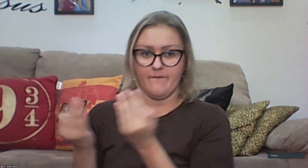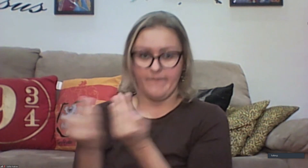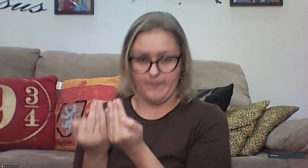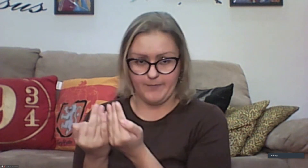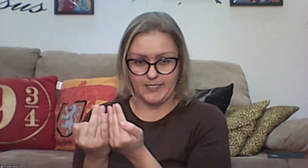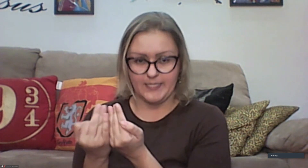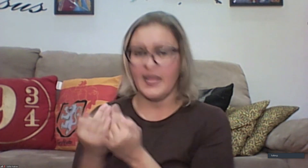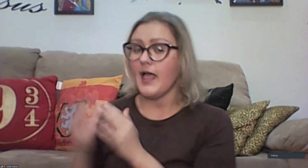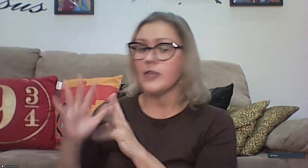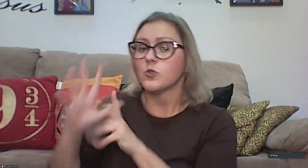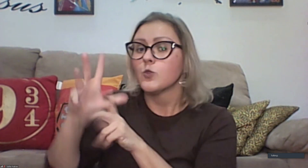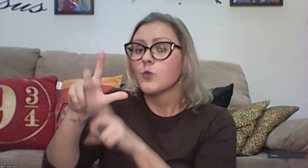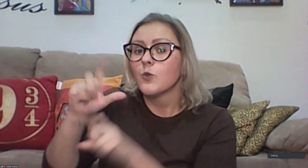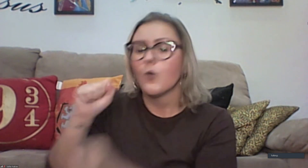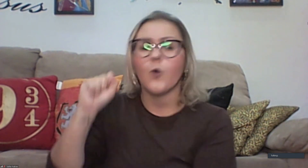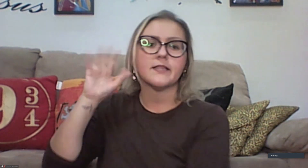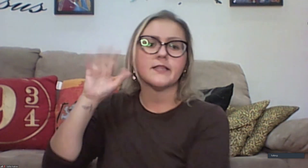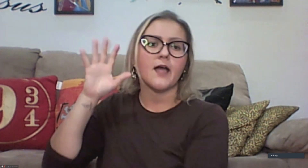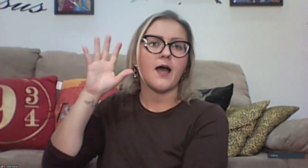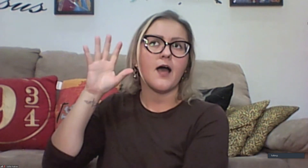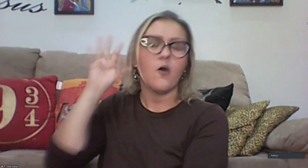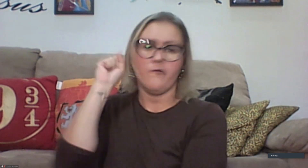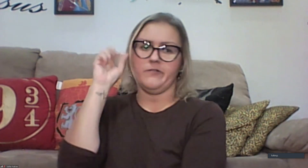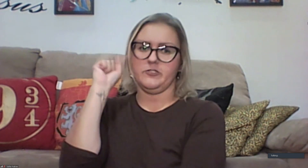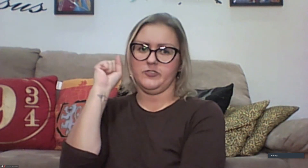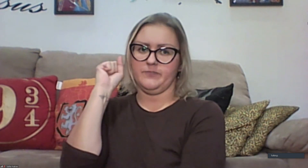caso, a minha família toda era ouvinte.